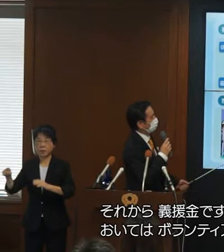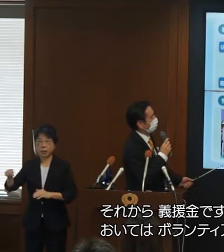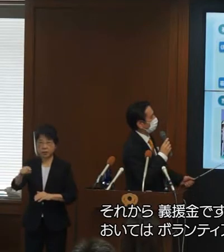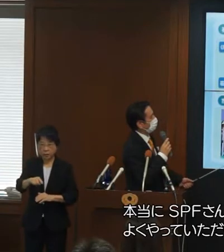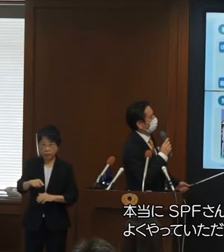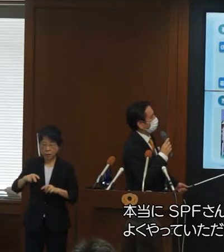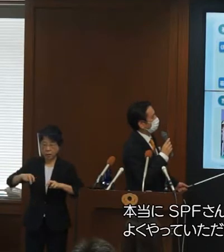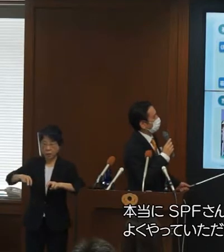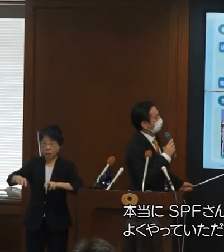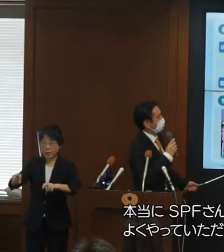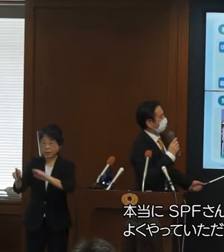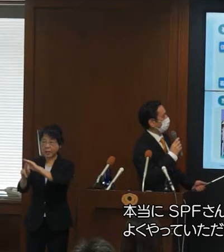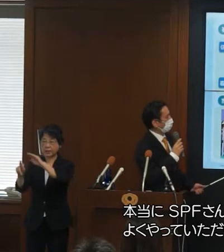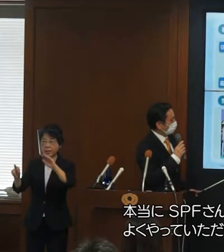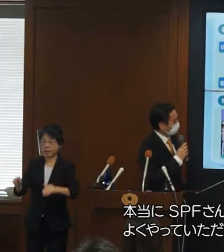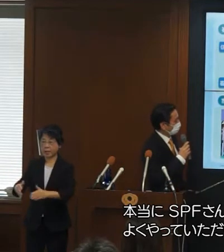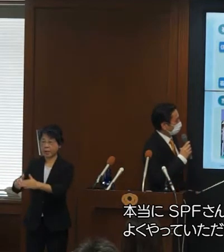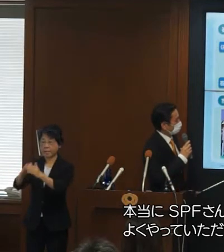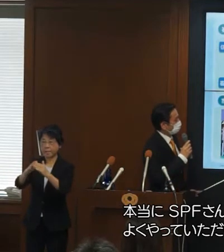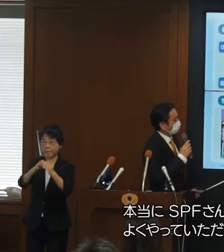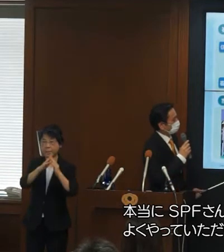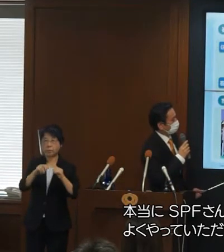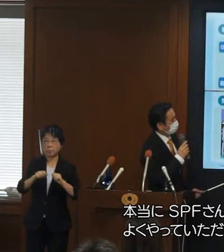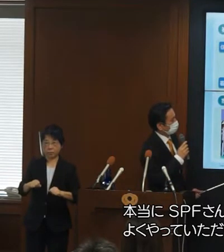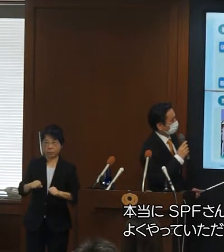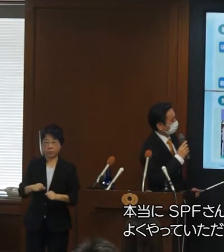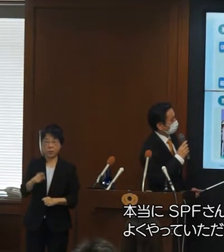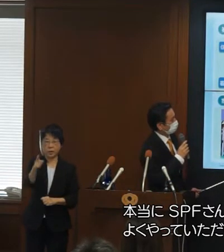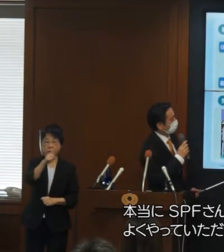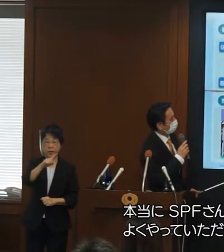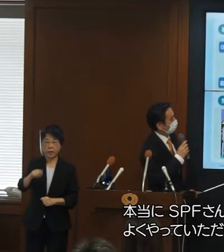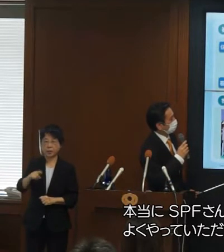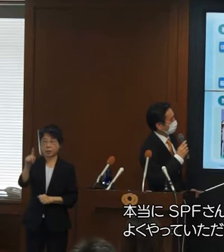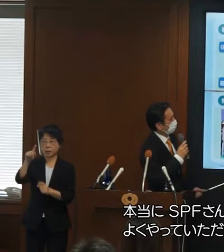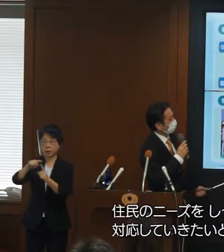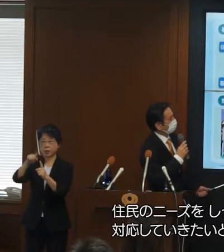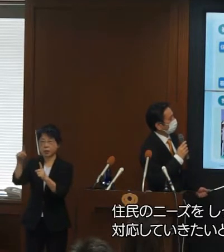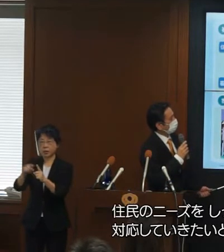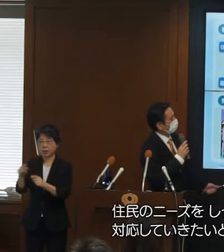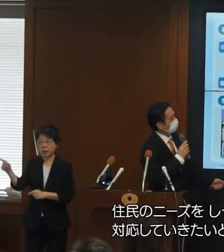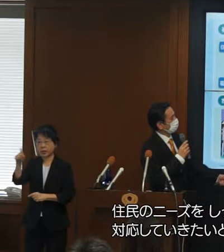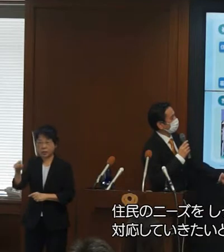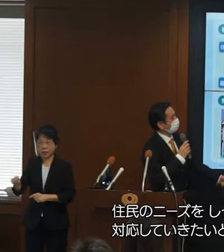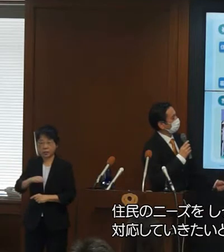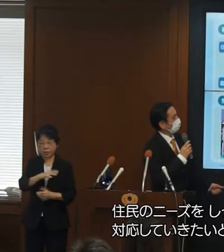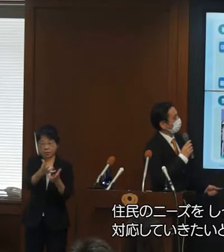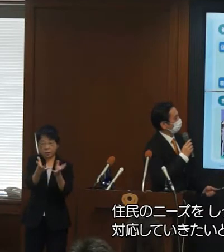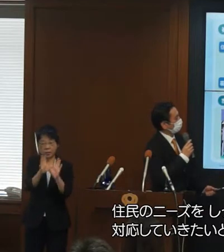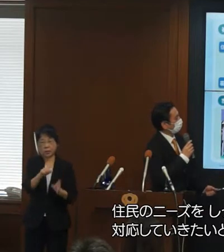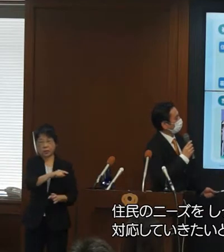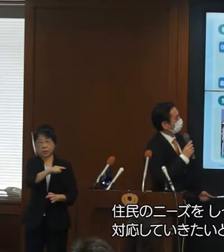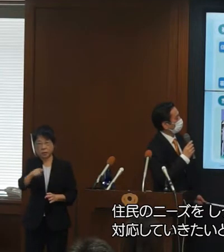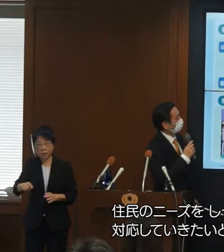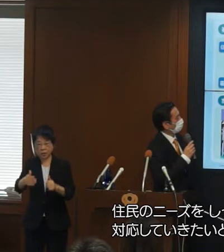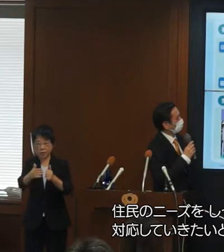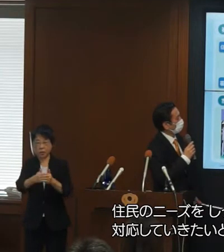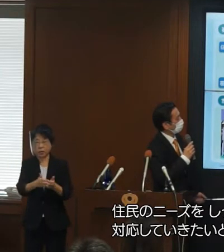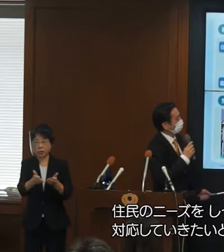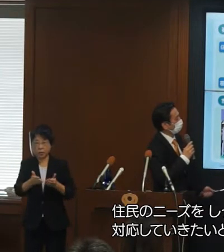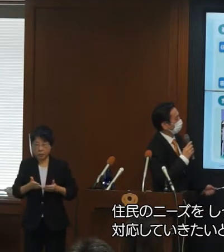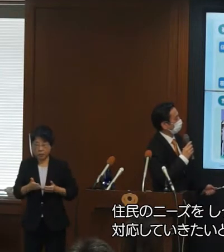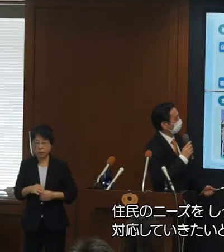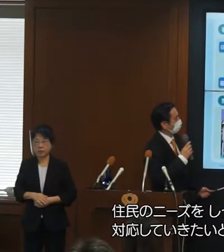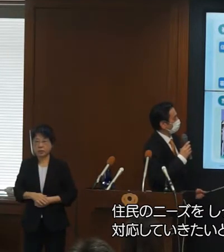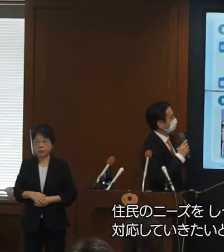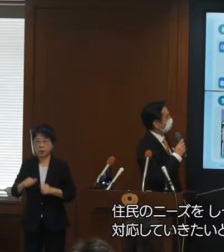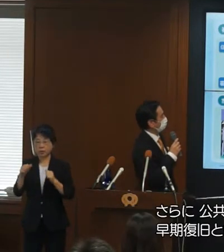設置して、まあ、本当にSPF さんが非常によくやっていただいているので、住民のニーズをしっかりと受け止めながら対応していき